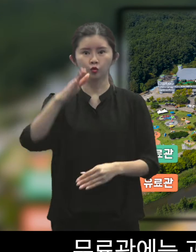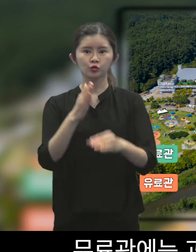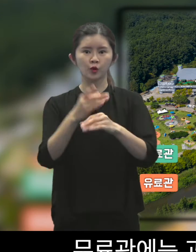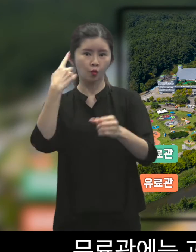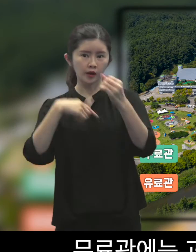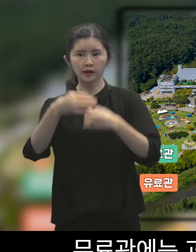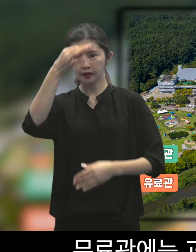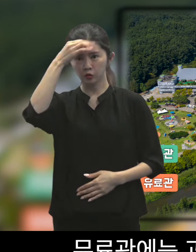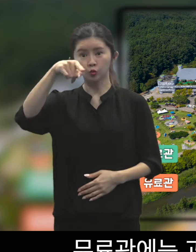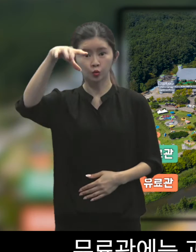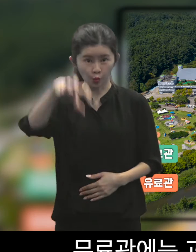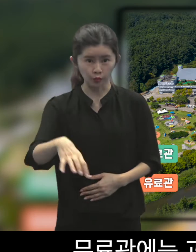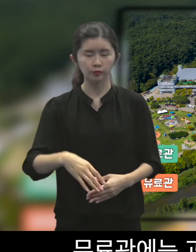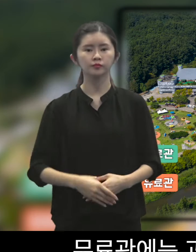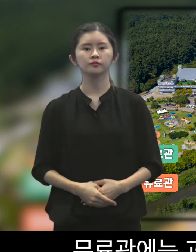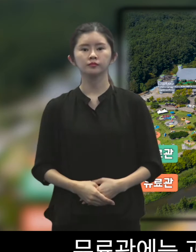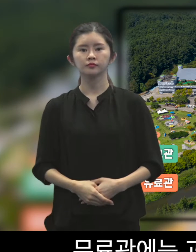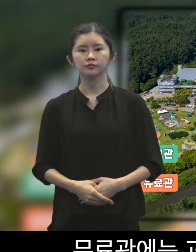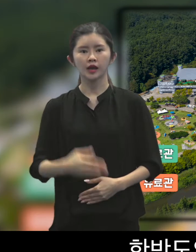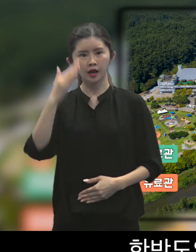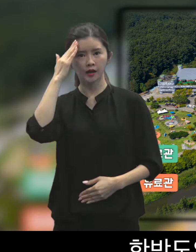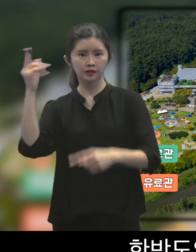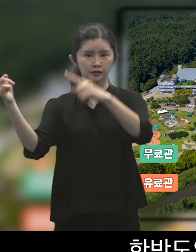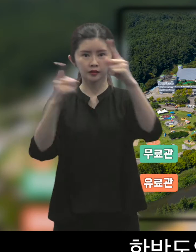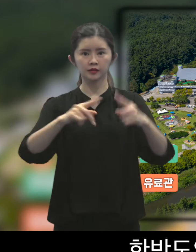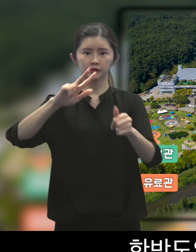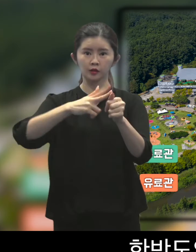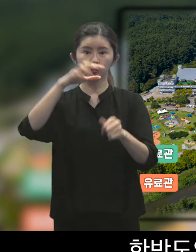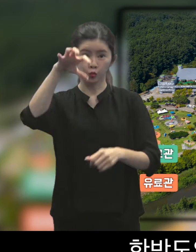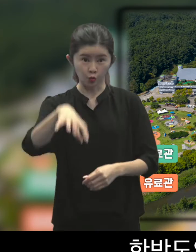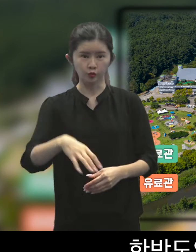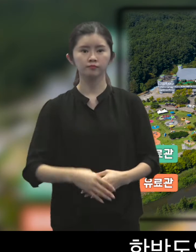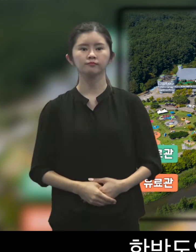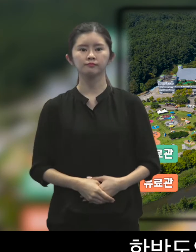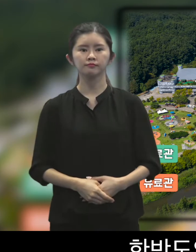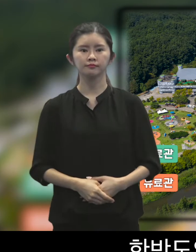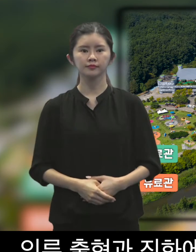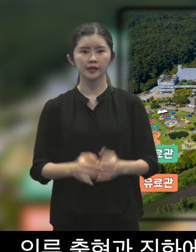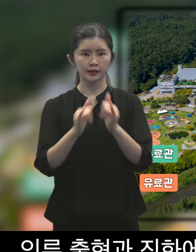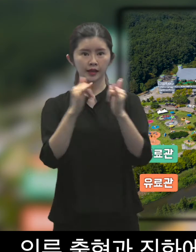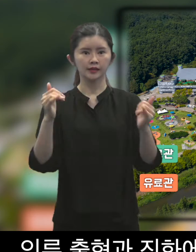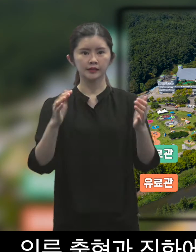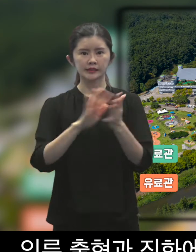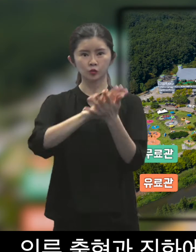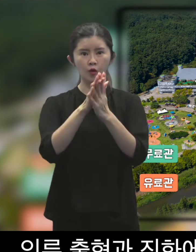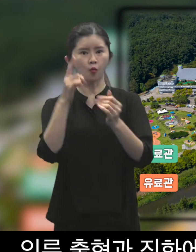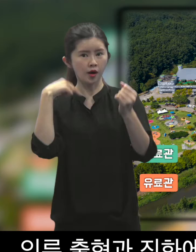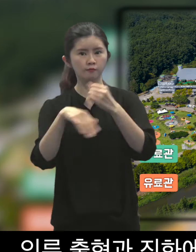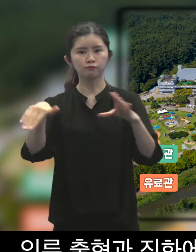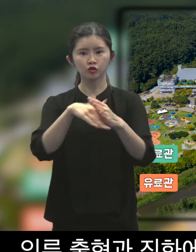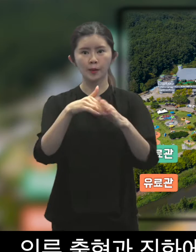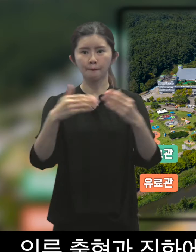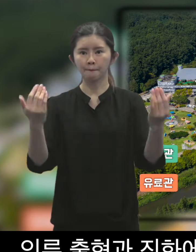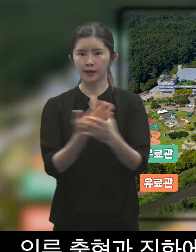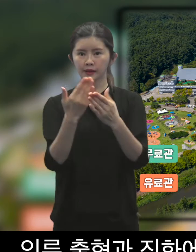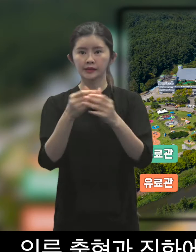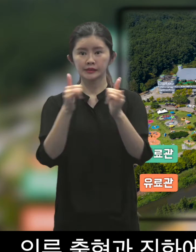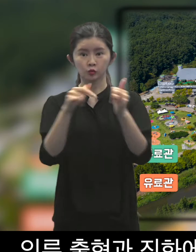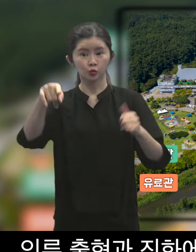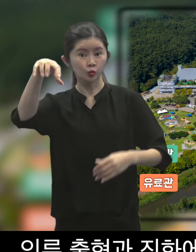과학관의 중심, 과학기술관, 한반도의 자연사, 자연사관, 인류출현과 진화에 따른